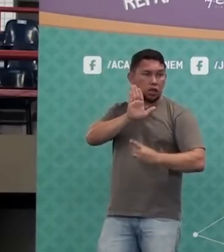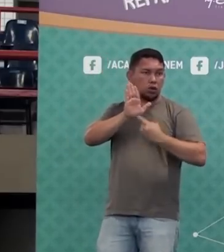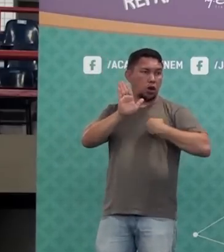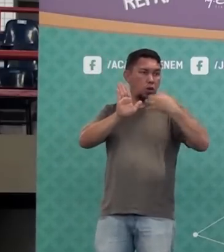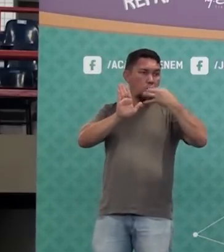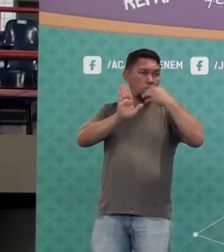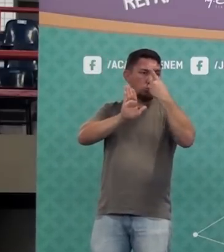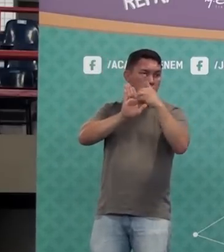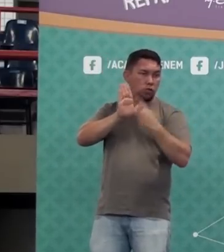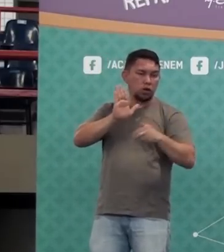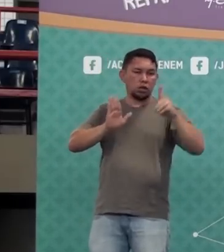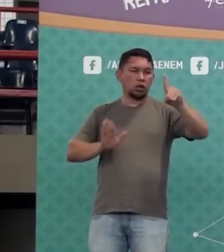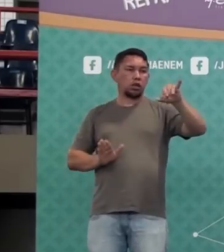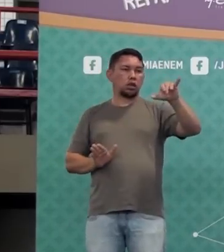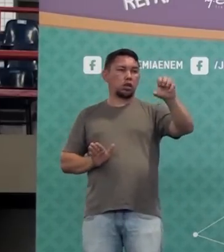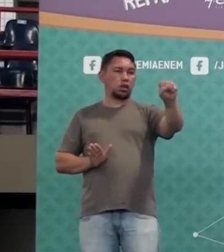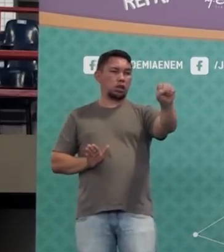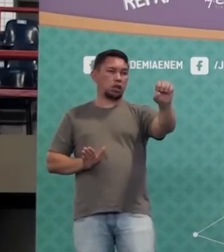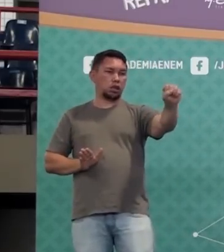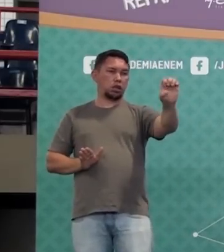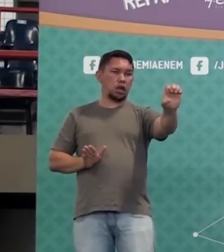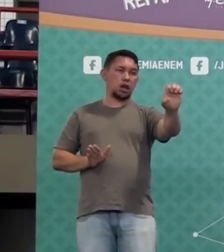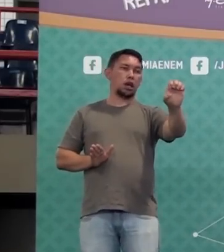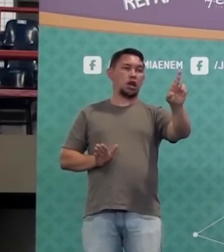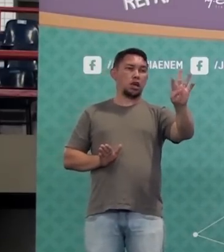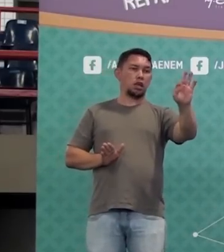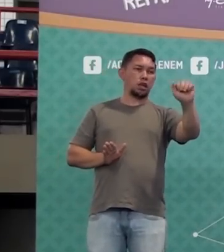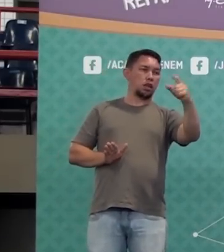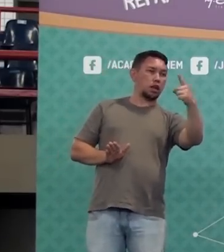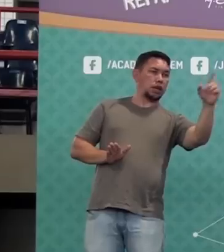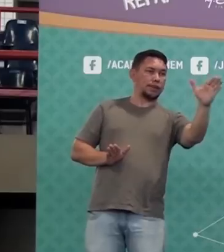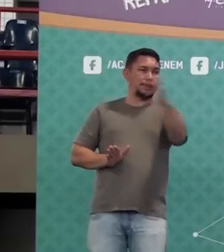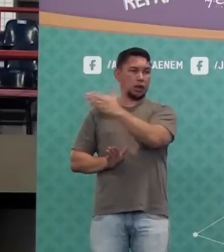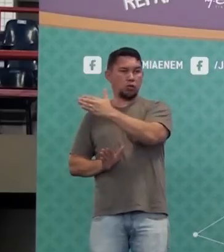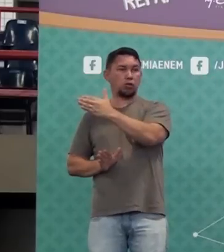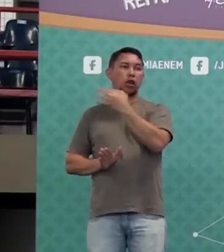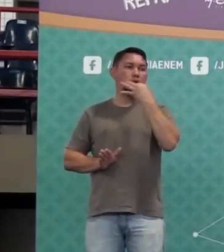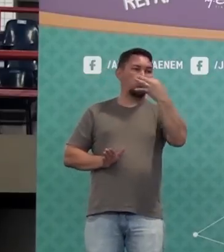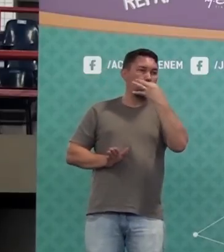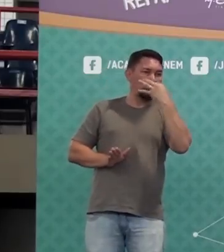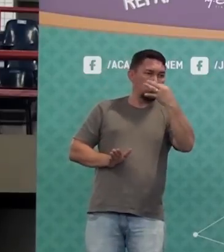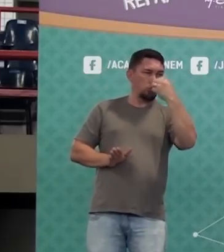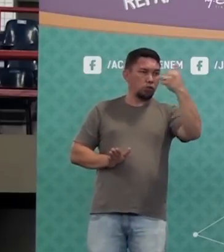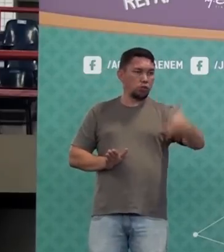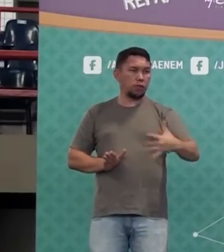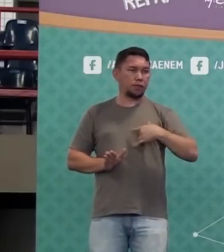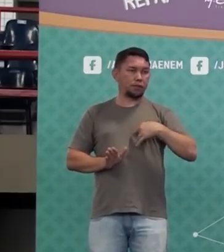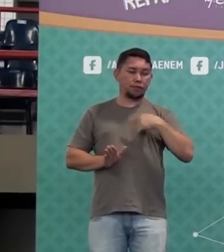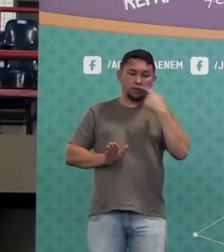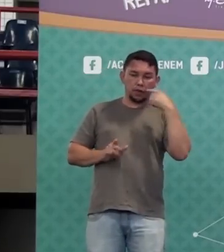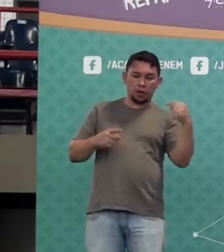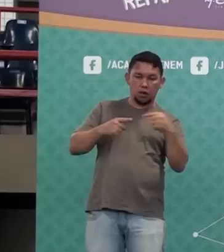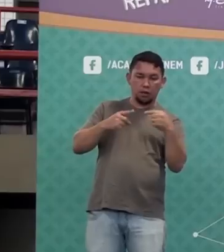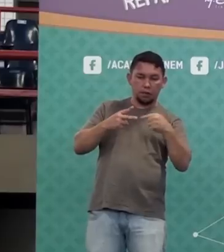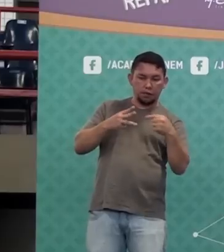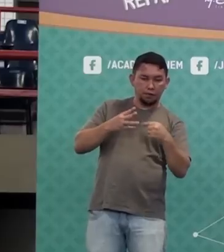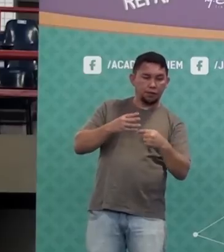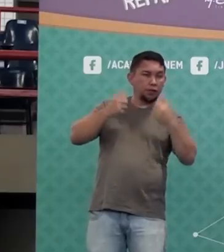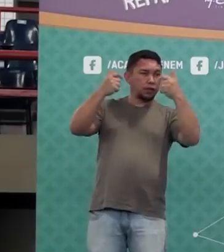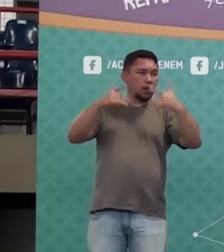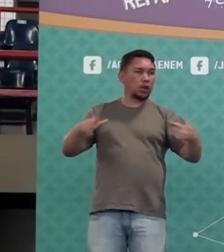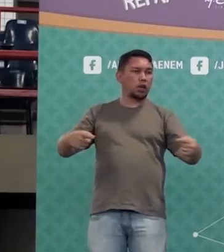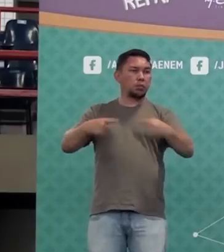Porque comentário, editorial e artigo de opinião são tipos, são formatos